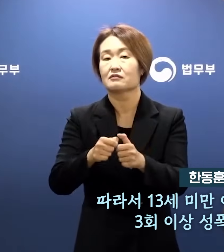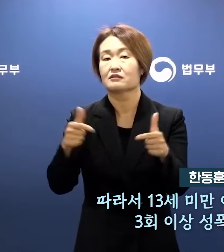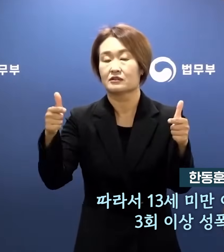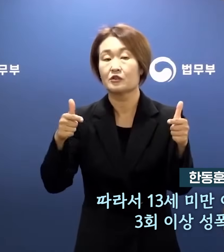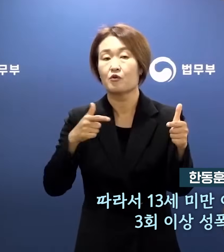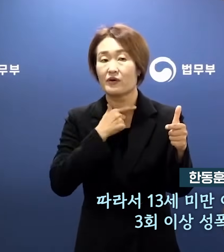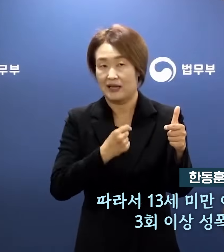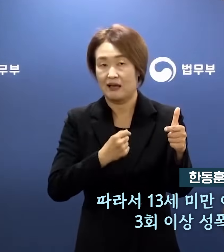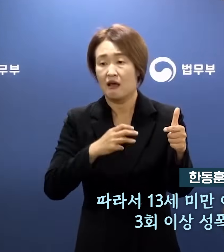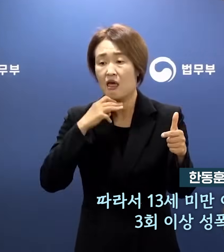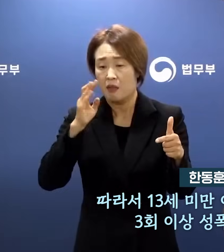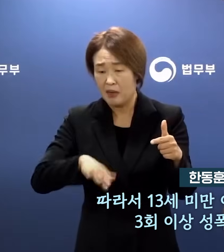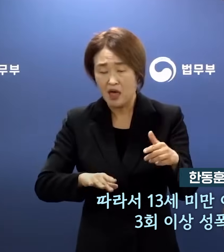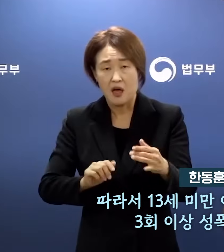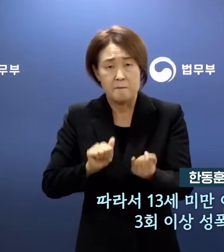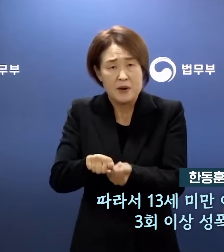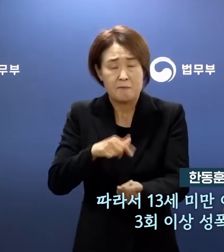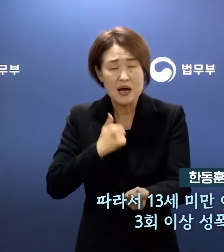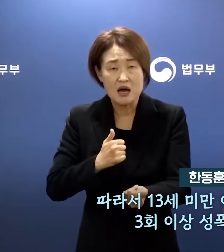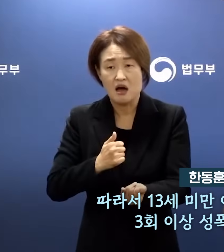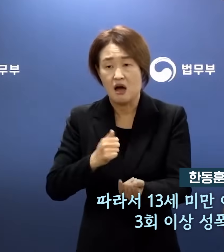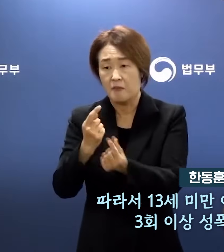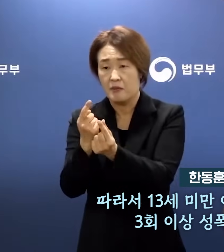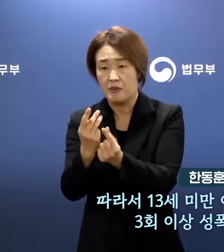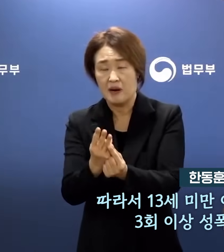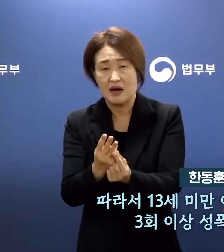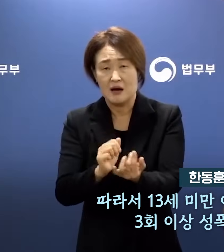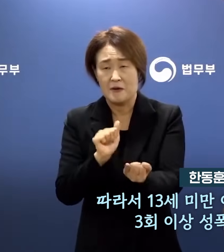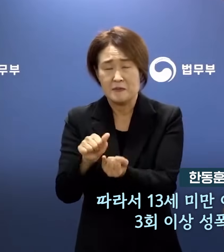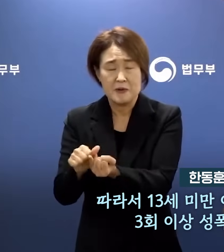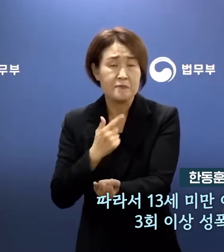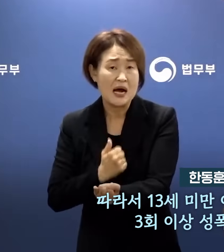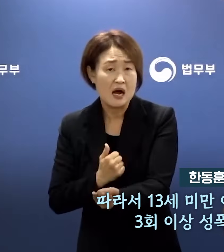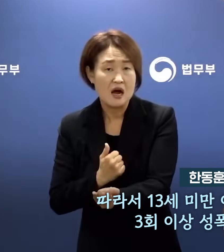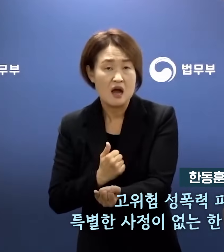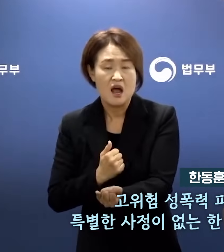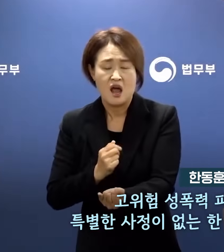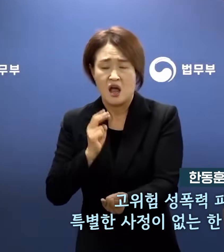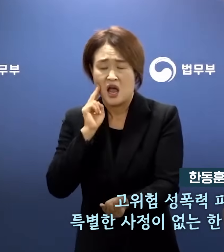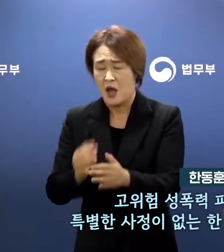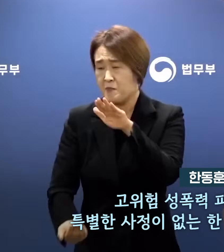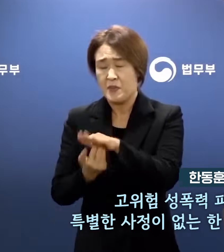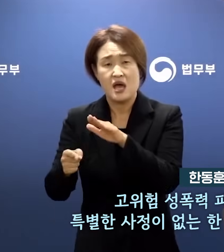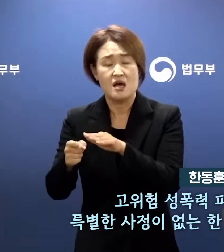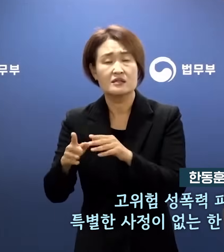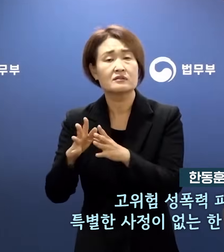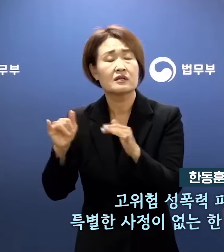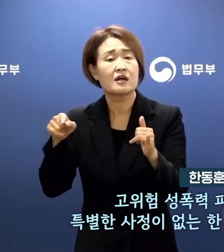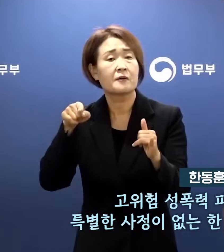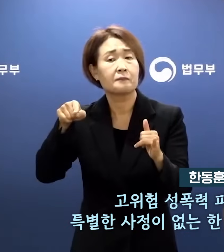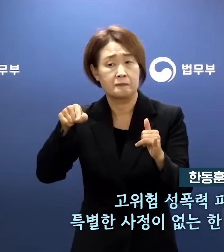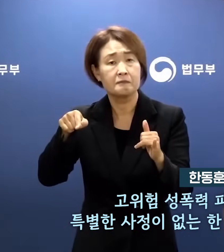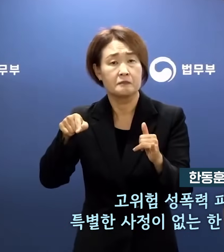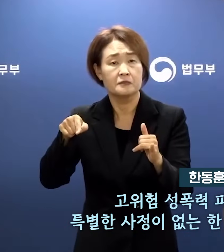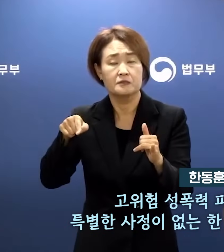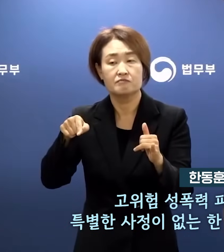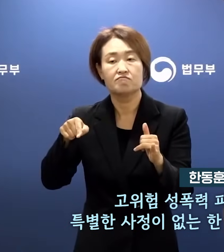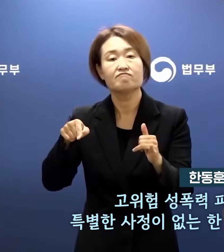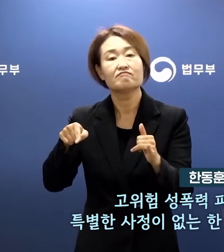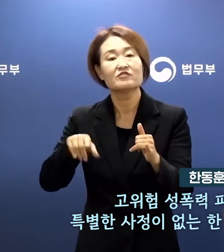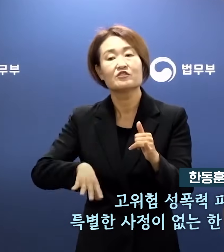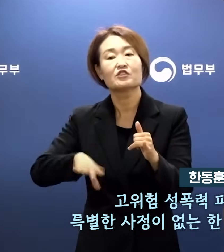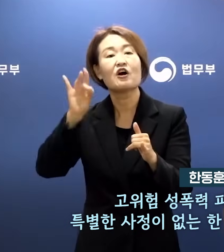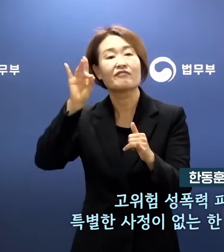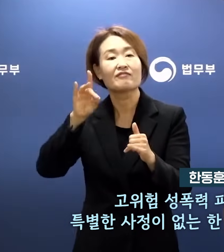따라서 13세 미만 아동을 대상으로 하거나 3회 이상 성폭력 범죄를 저지른 고위험 성폭력 피고인은 기소